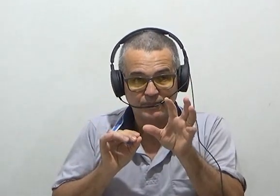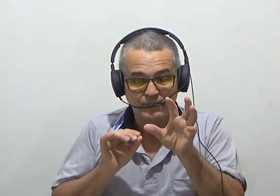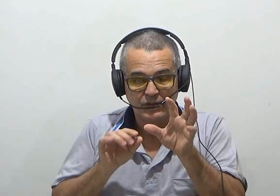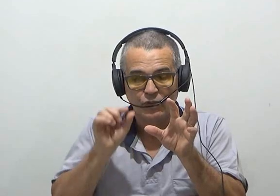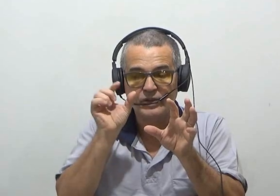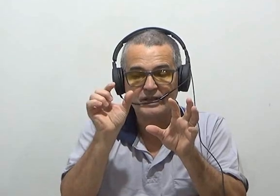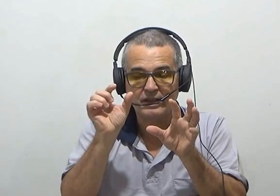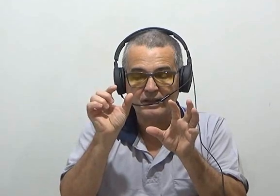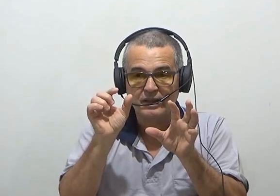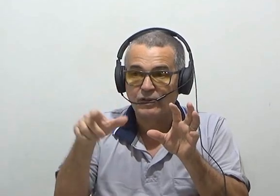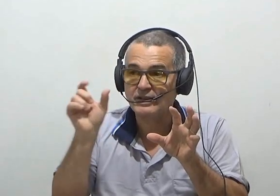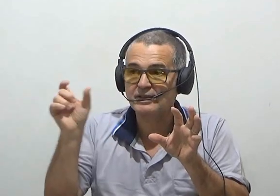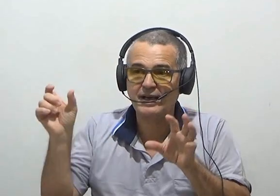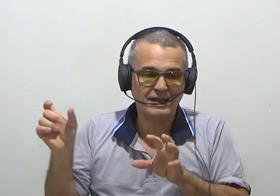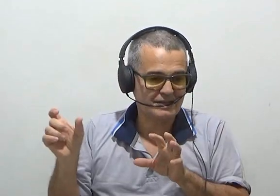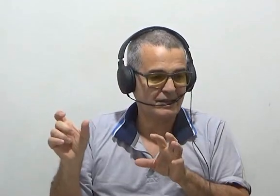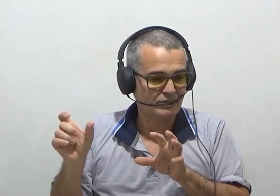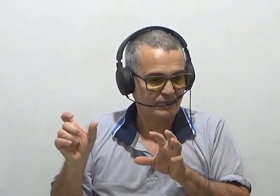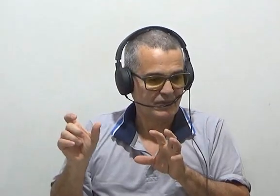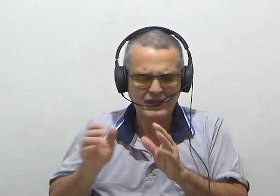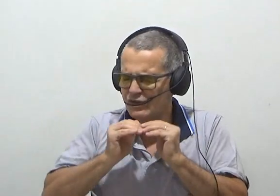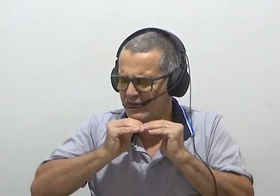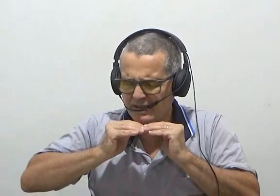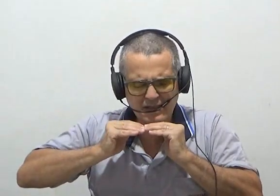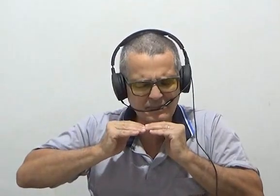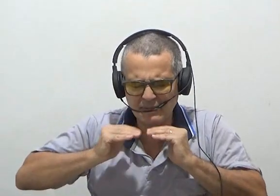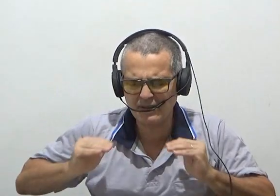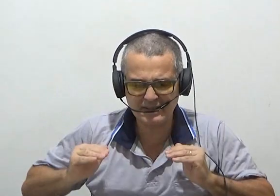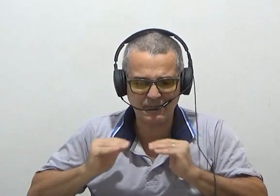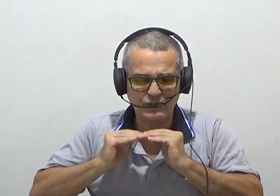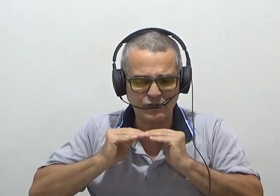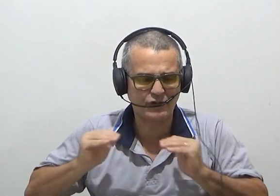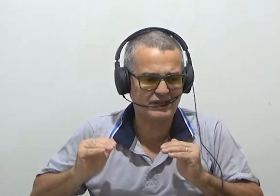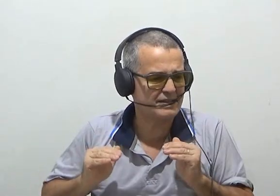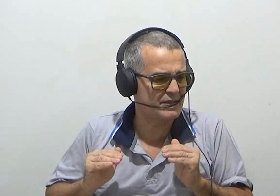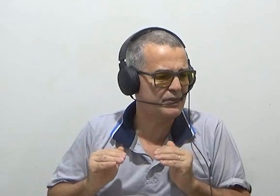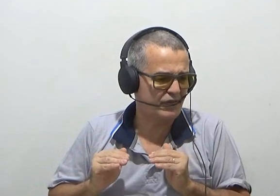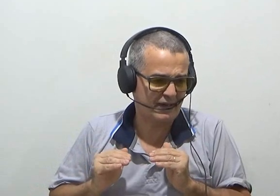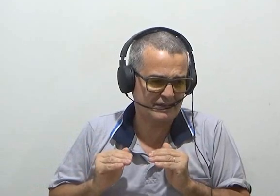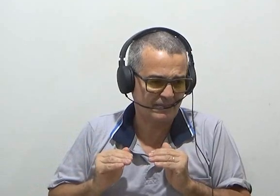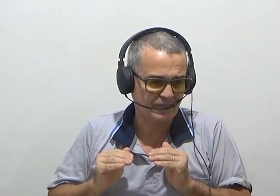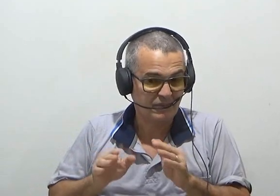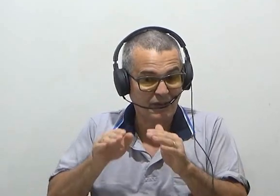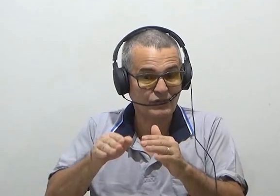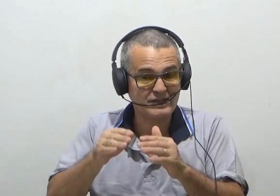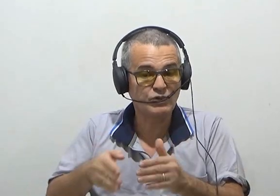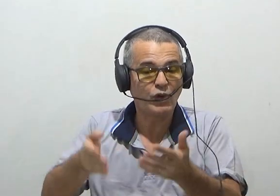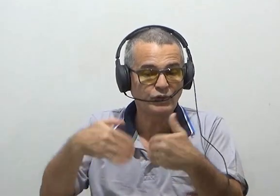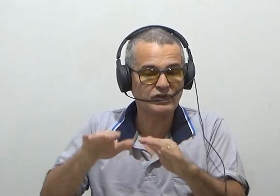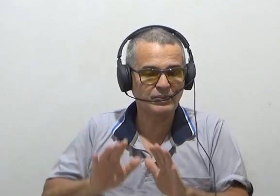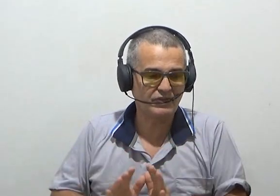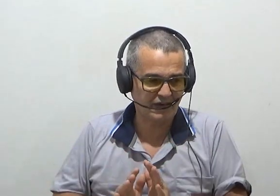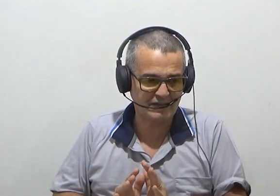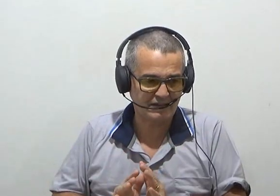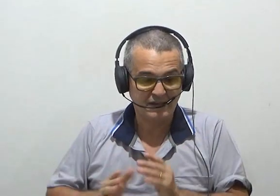produto, o item, quantidade e ação. Isso você tem que memorizar para quando for fazer esse tipo de frase. Porque eu estou trazendo um